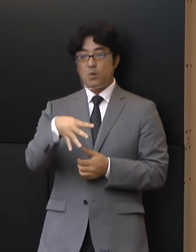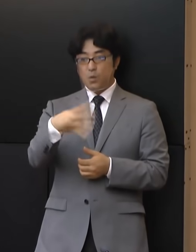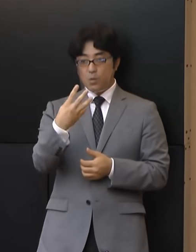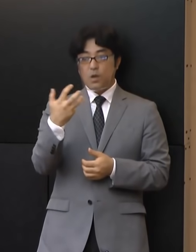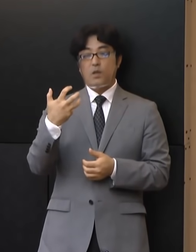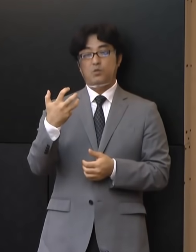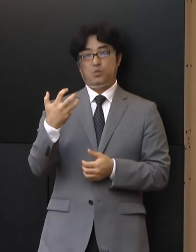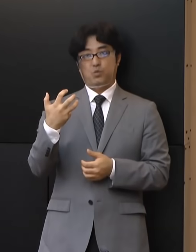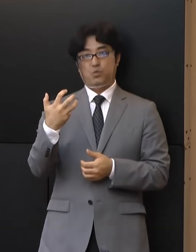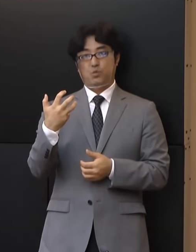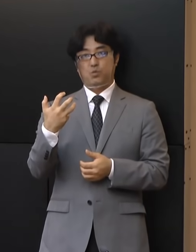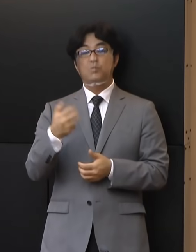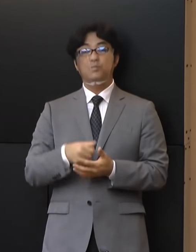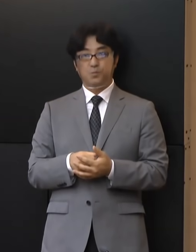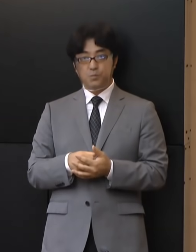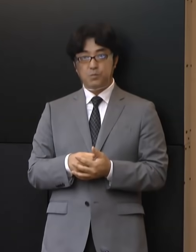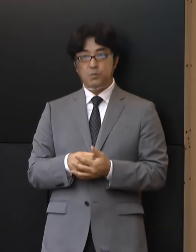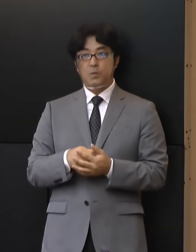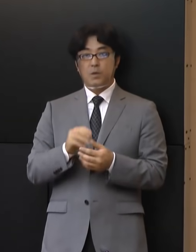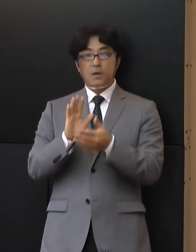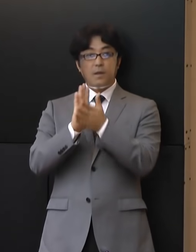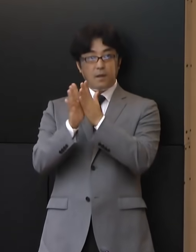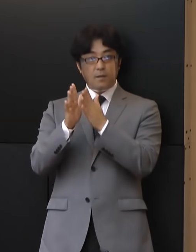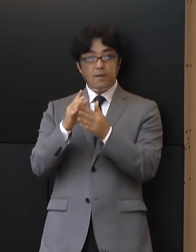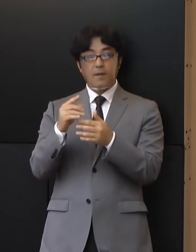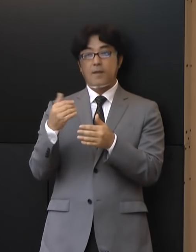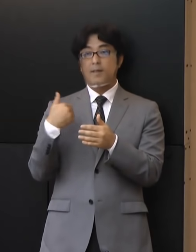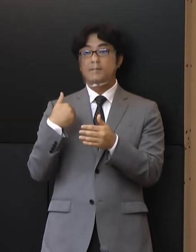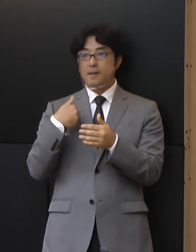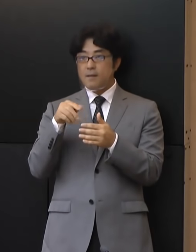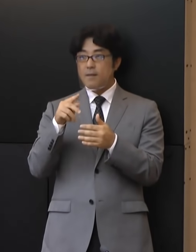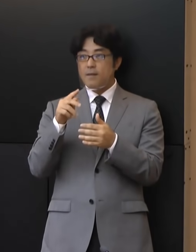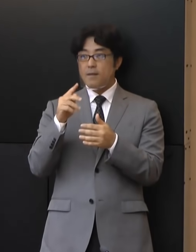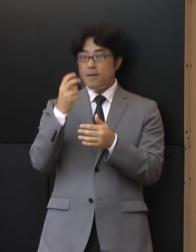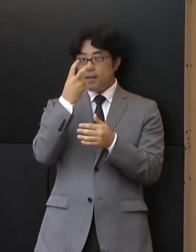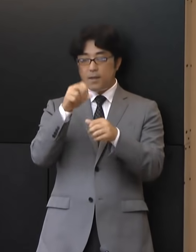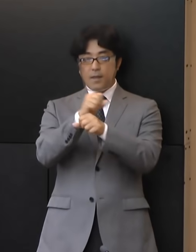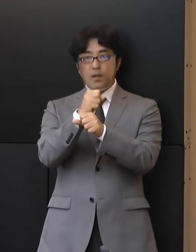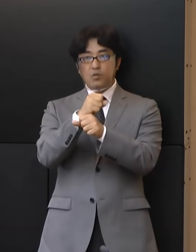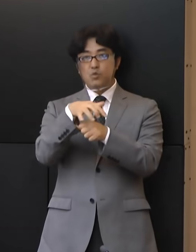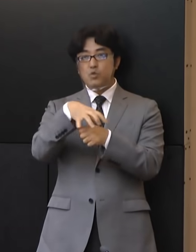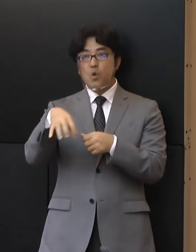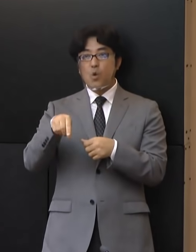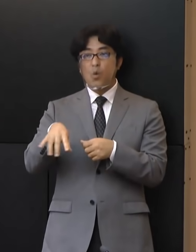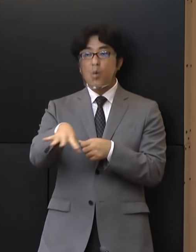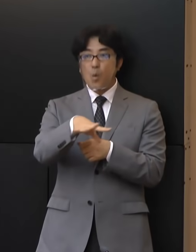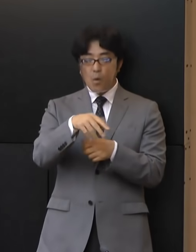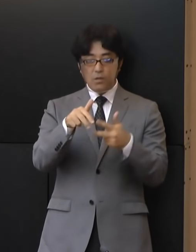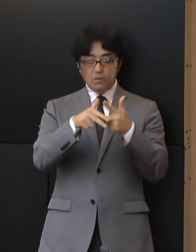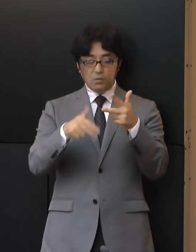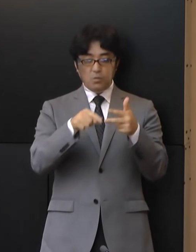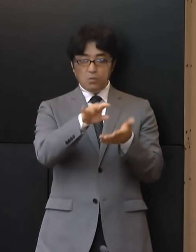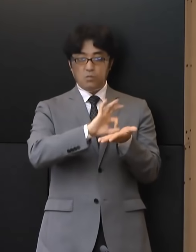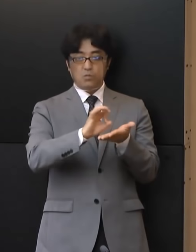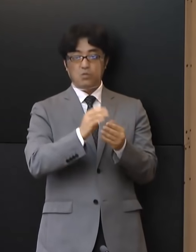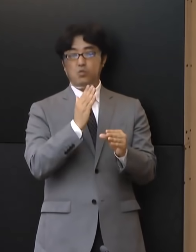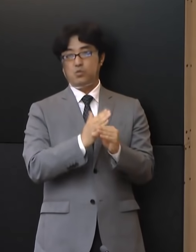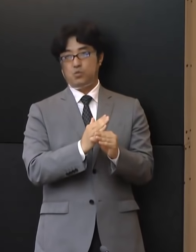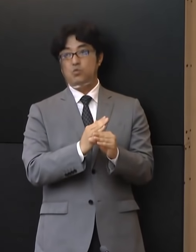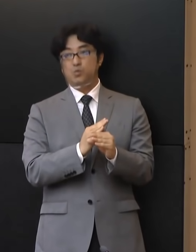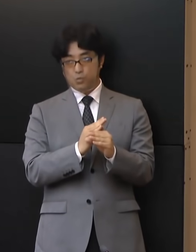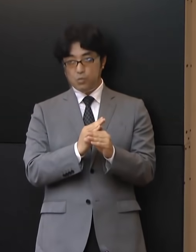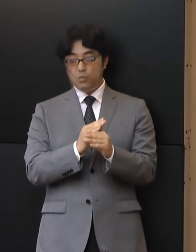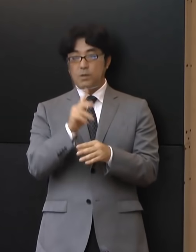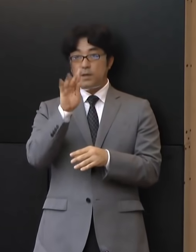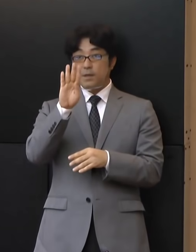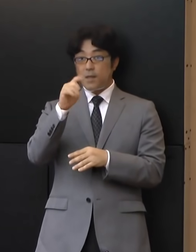480件で、県の衛生研究所、それから民間 の施設を使っております。で、2番目に検体採